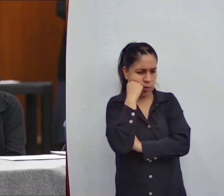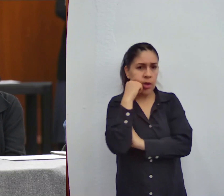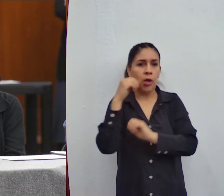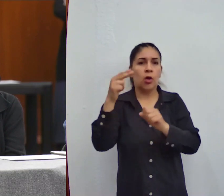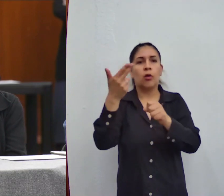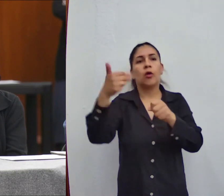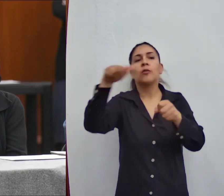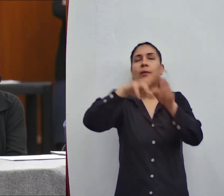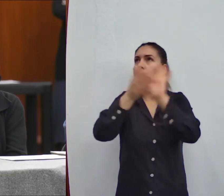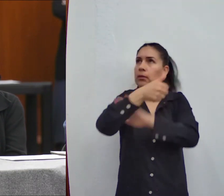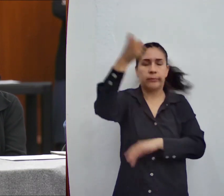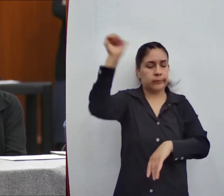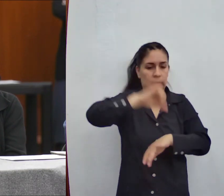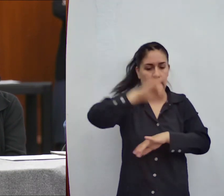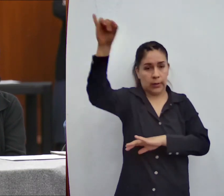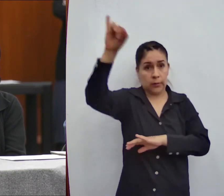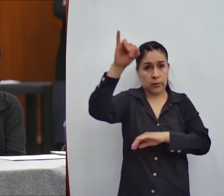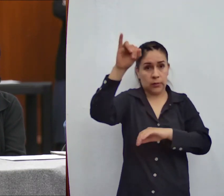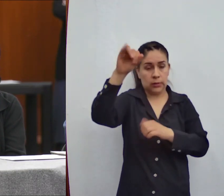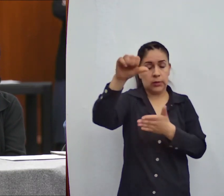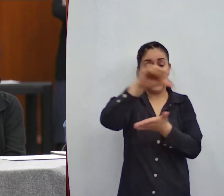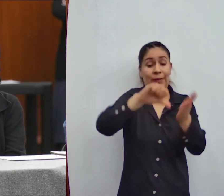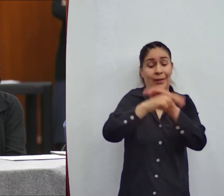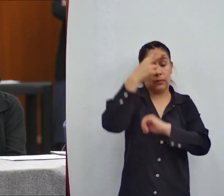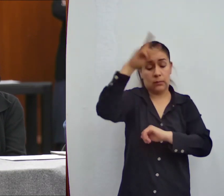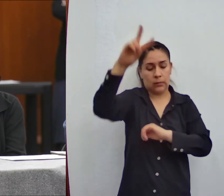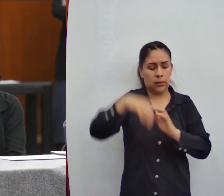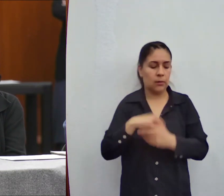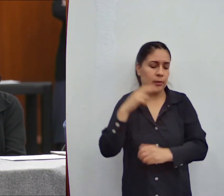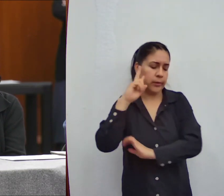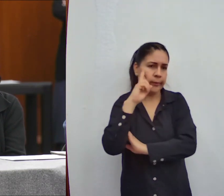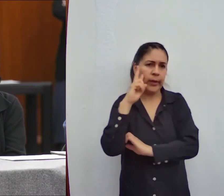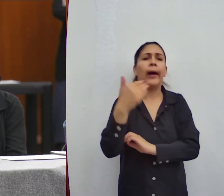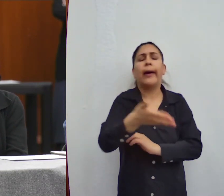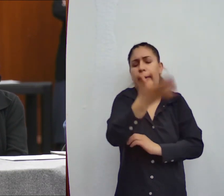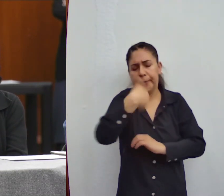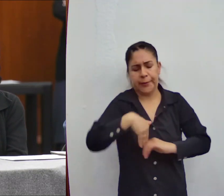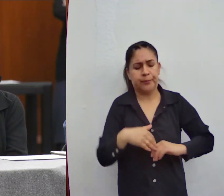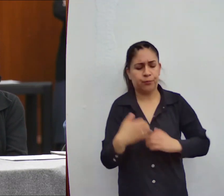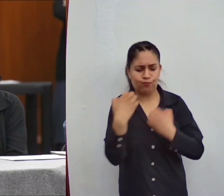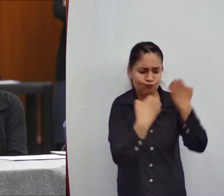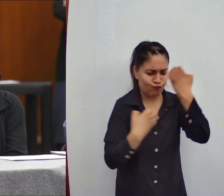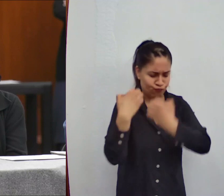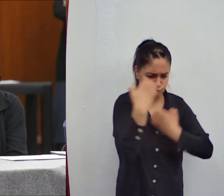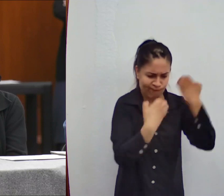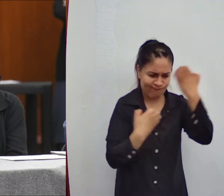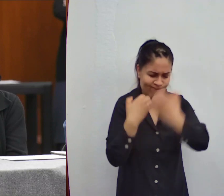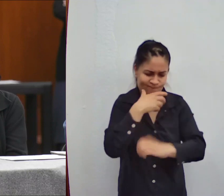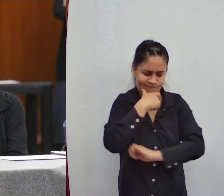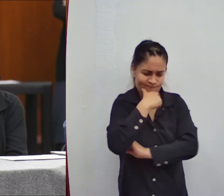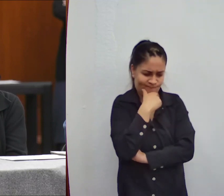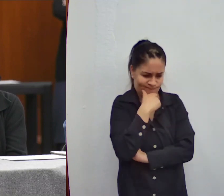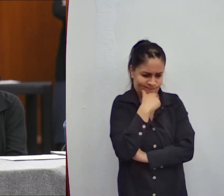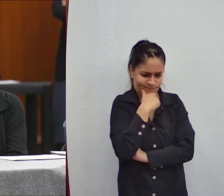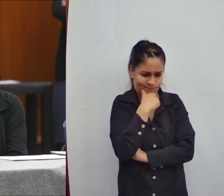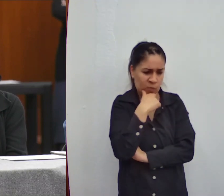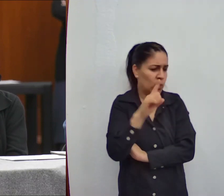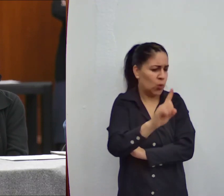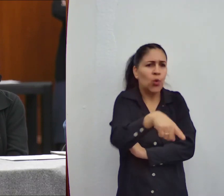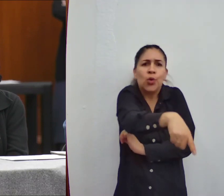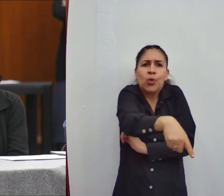de México, pero fue ahí en donde lo diagnosticaron, porque aquí en el Estado no fue posible el diagnóstico, dada